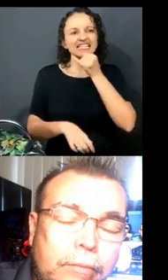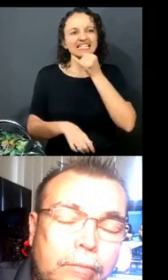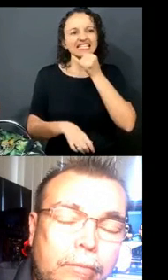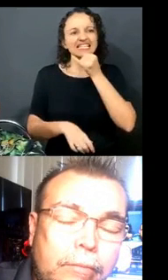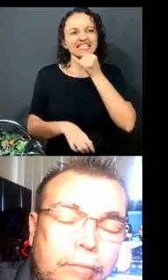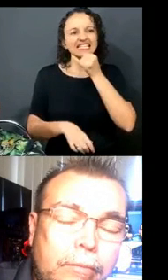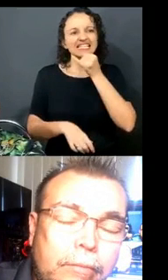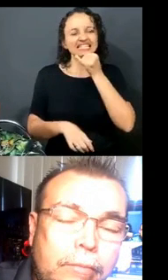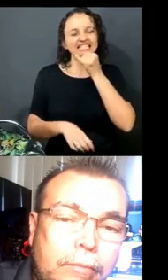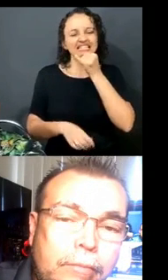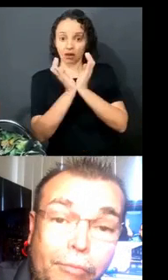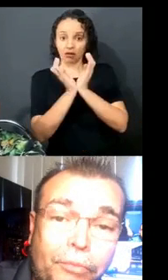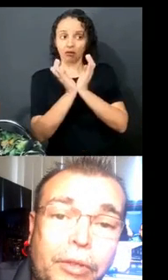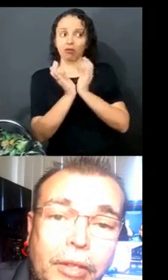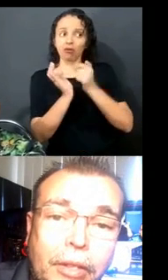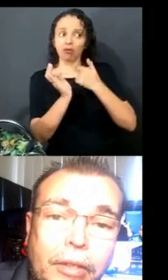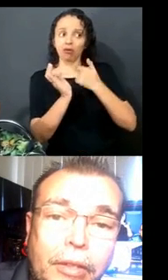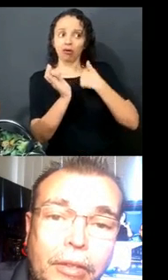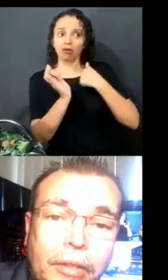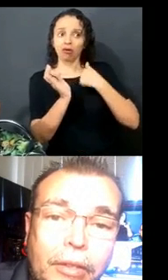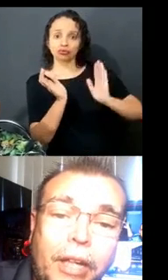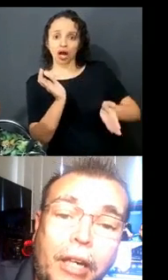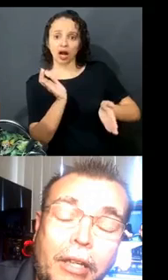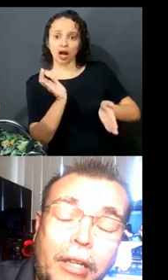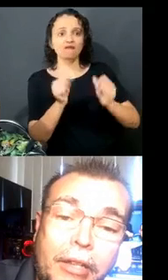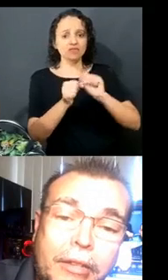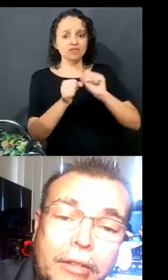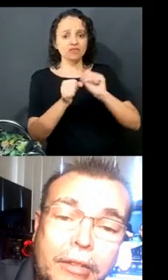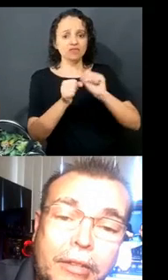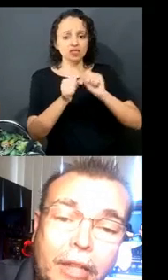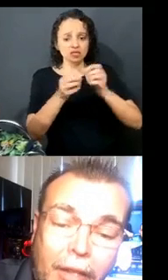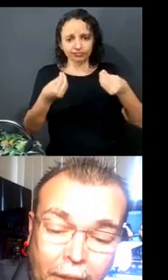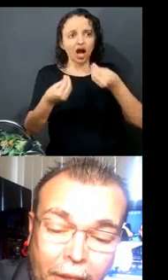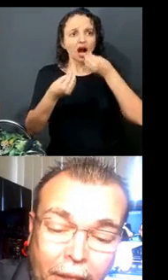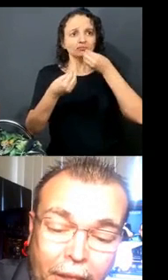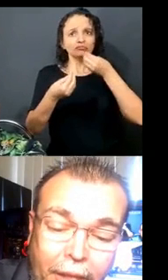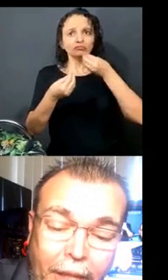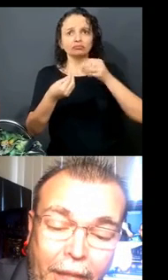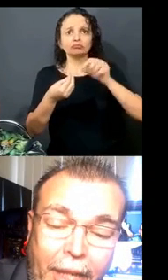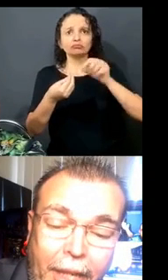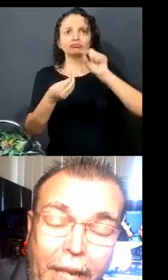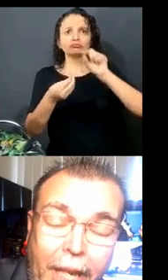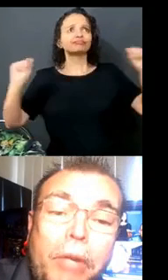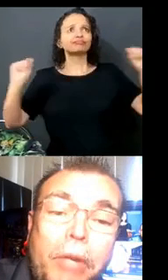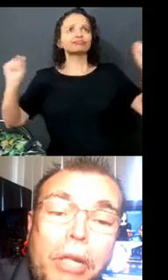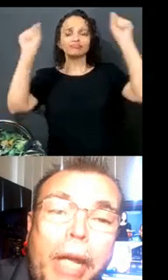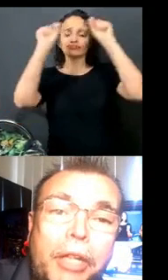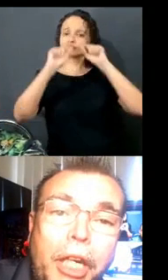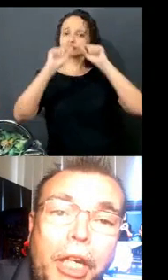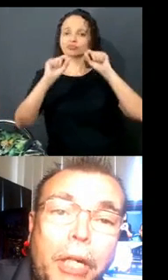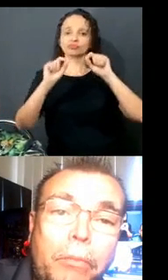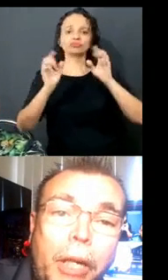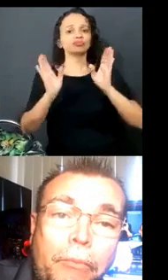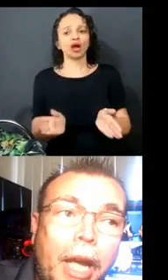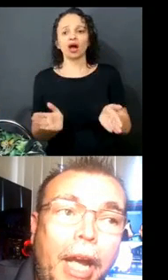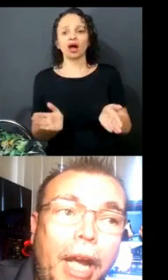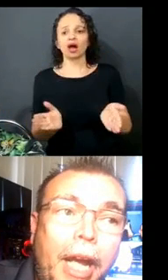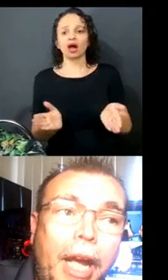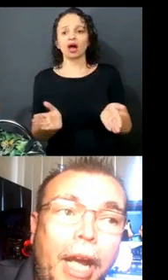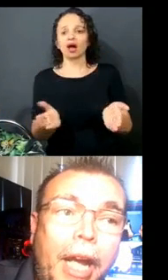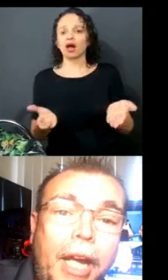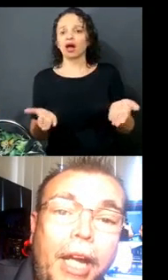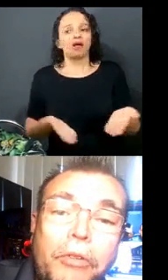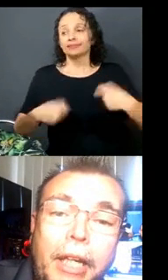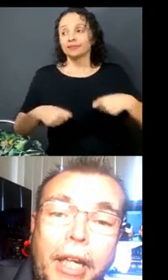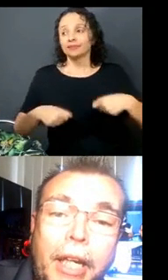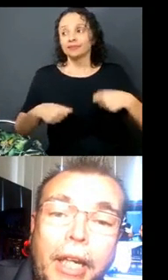mundo. Ceia. Eu vi. Entendeu? Então, essa quebra de paradigma é igual